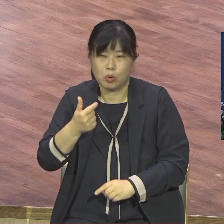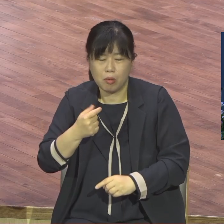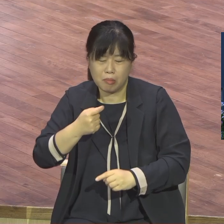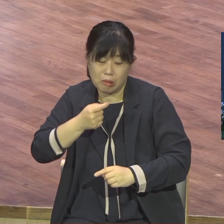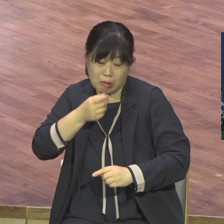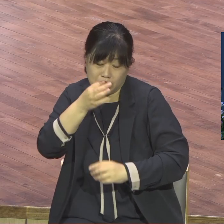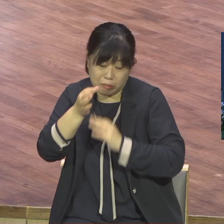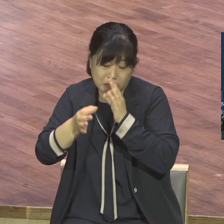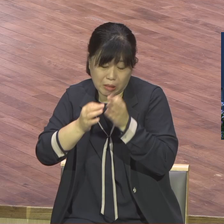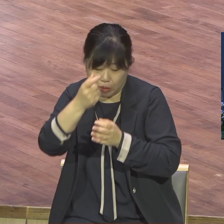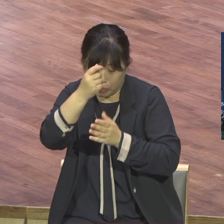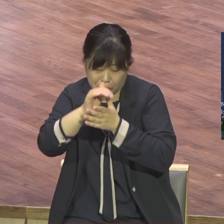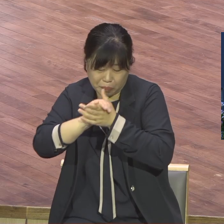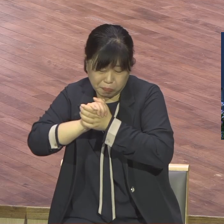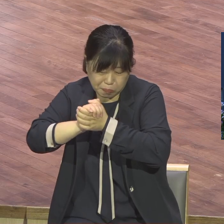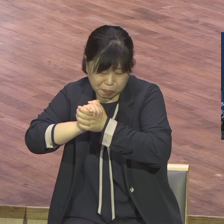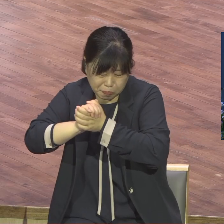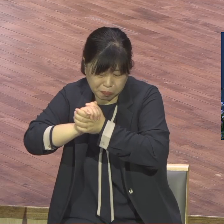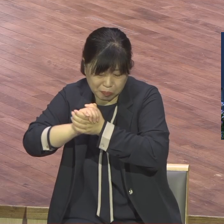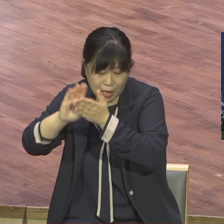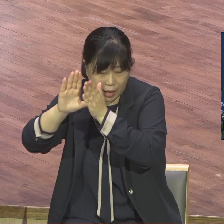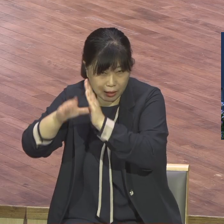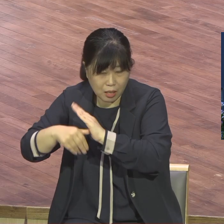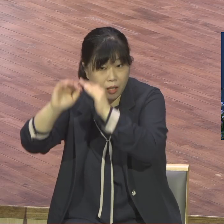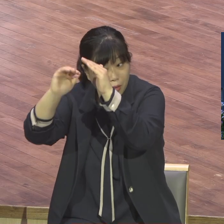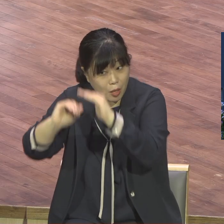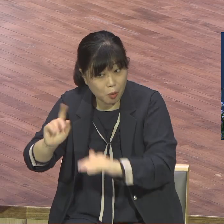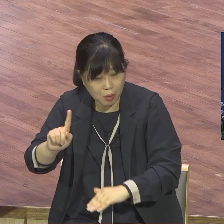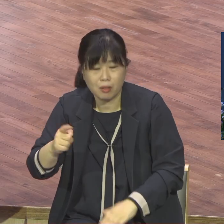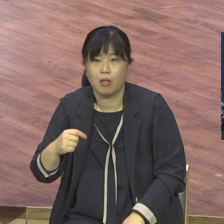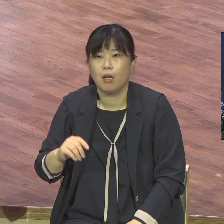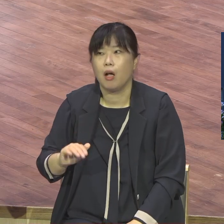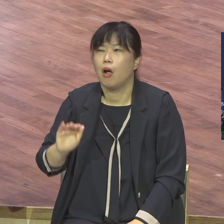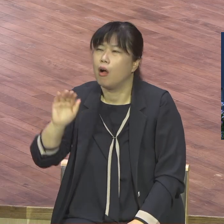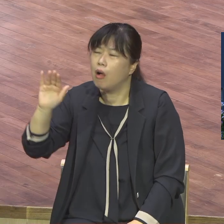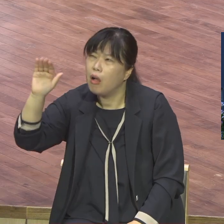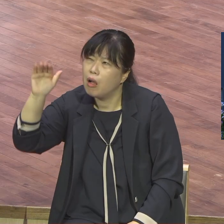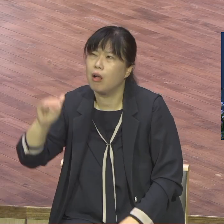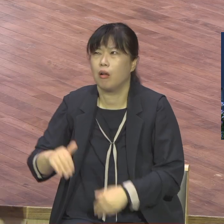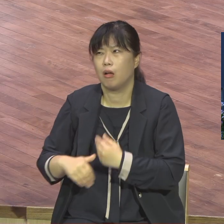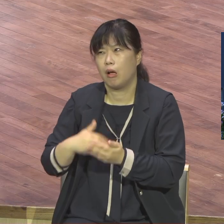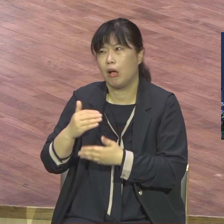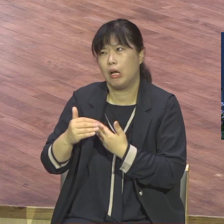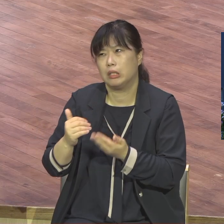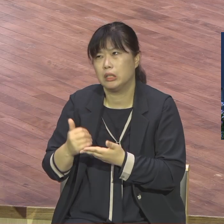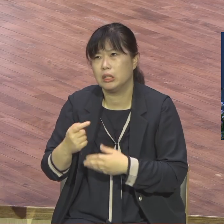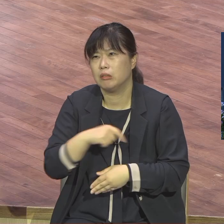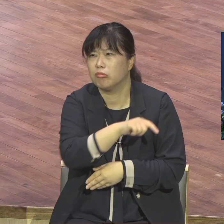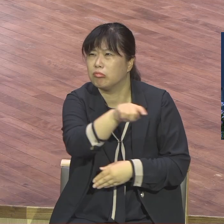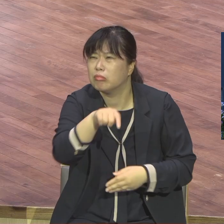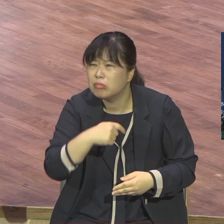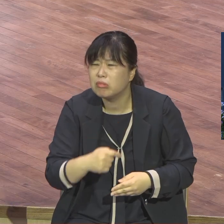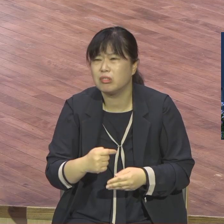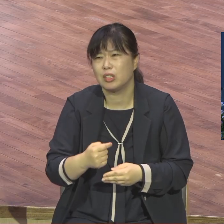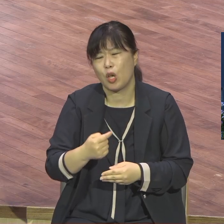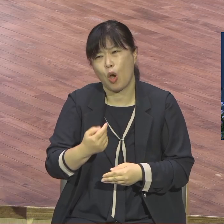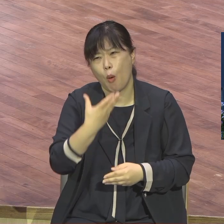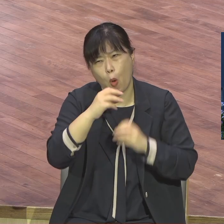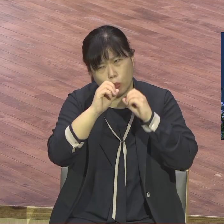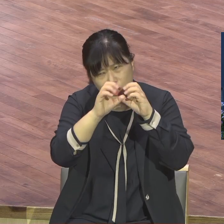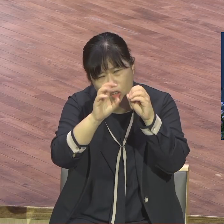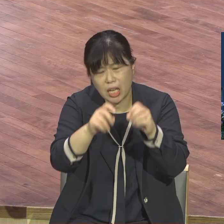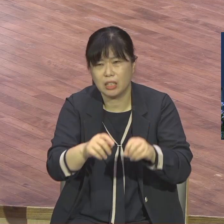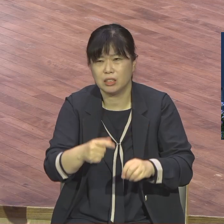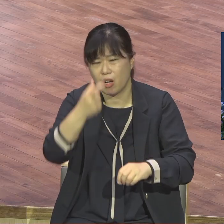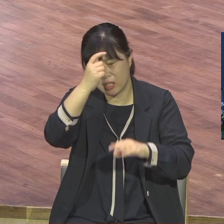우리가 예배드리는 거 우리가 교회한 거 전도하는 거 우리가 영접시키는 거 우리가 하나님 직분 받다 모두 뭐 영생에 감격 소개하는 것이다.